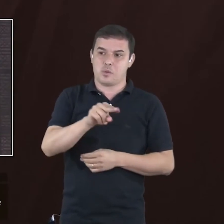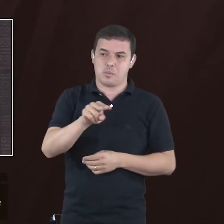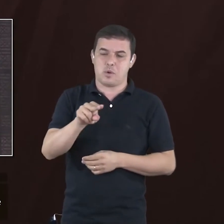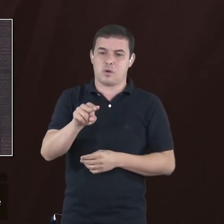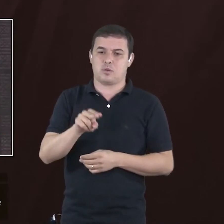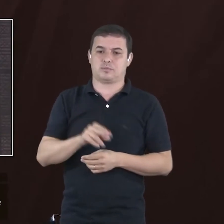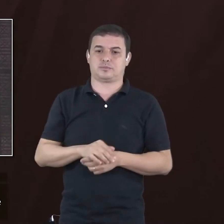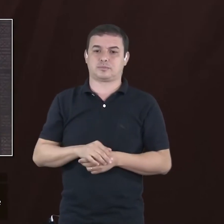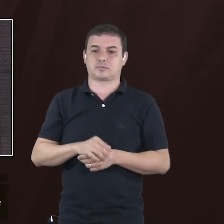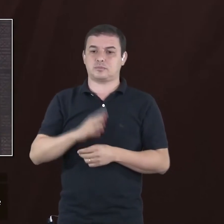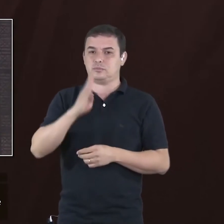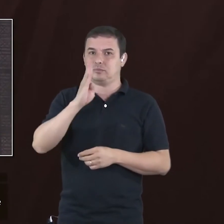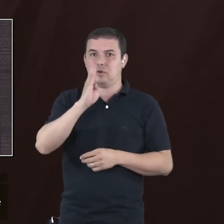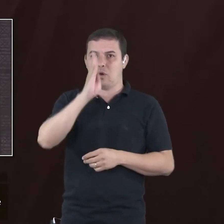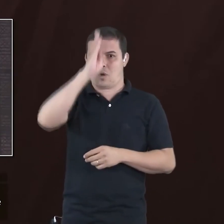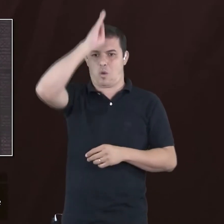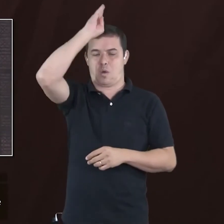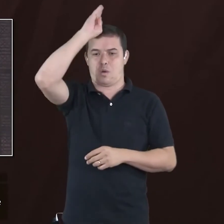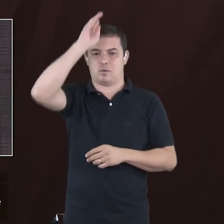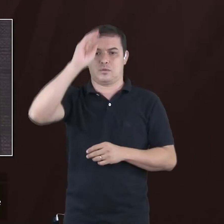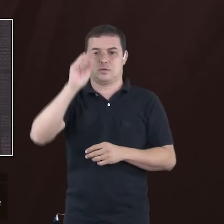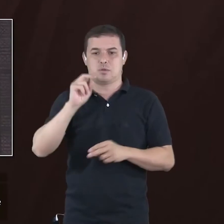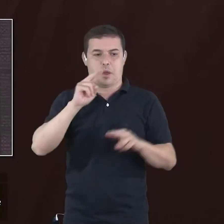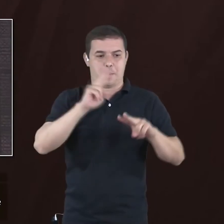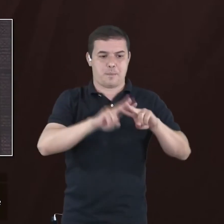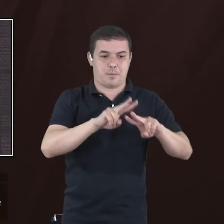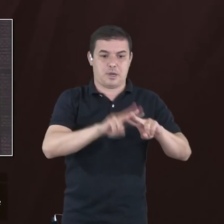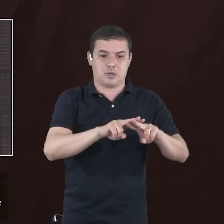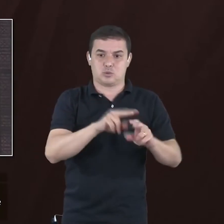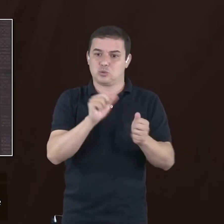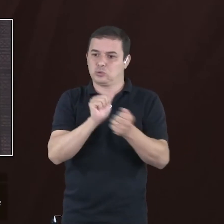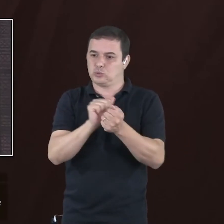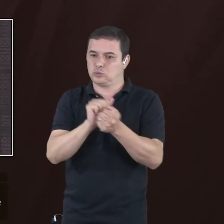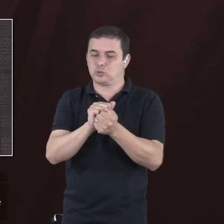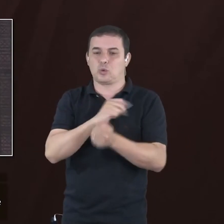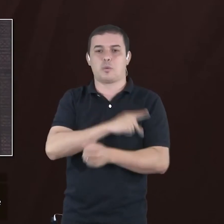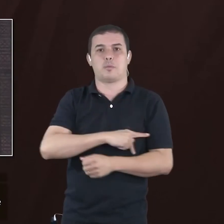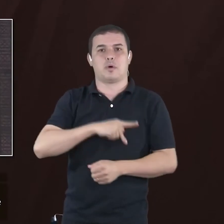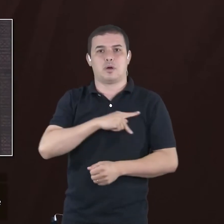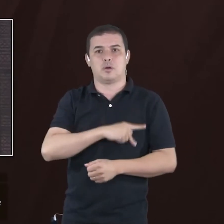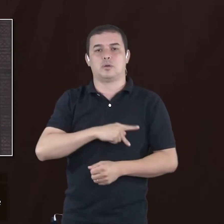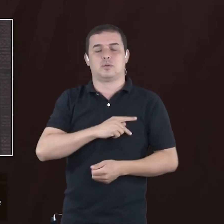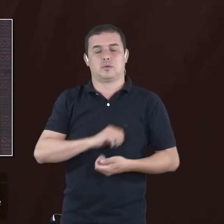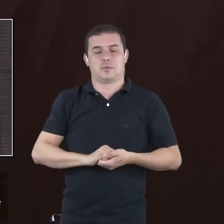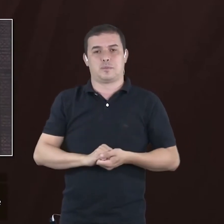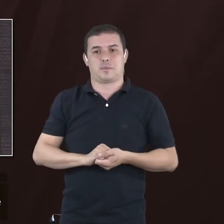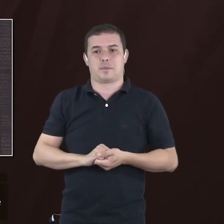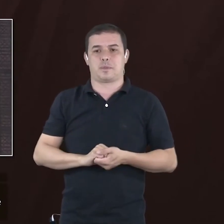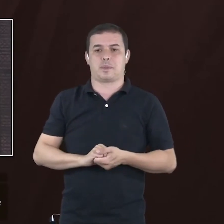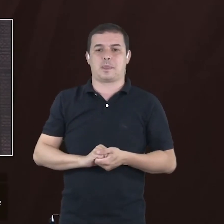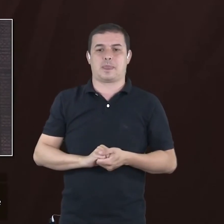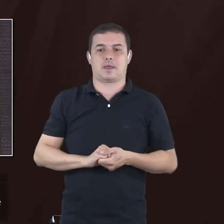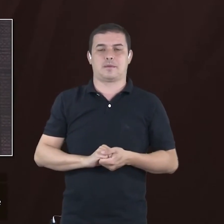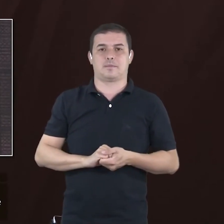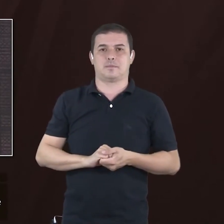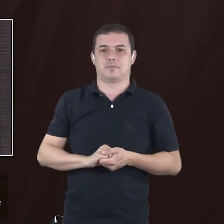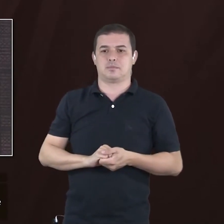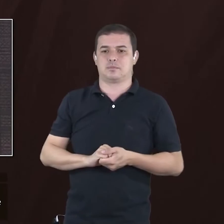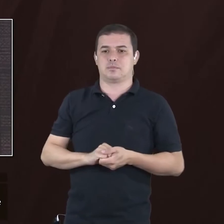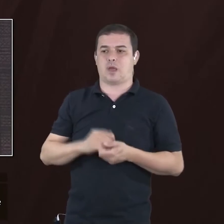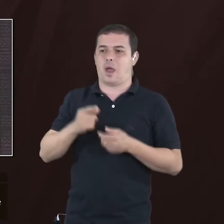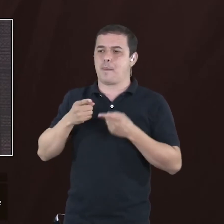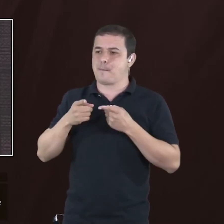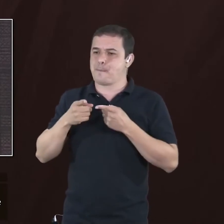em Roma, capaz de ser preso também e ser morto. É ou não é? Ele estava prendendo todos os cristãos, perseguindo,